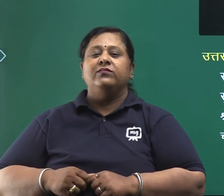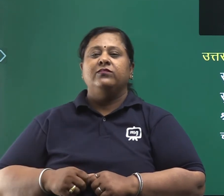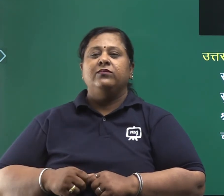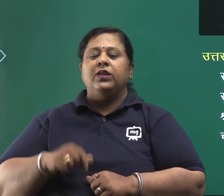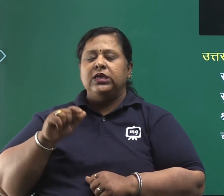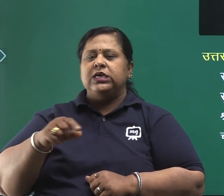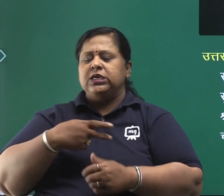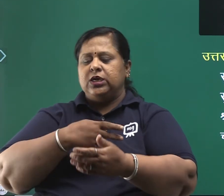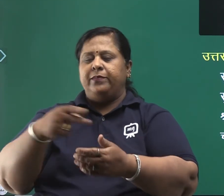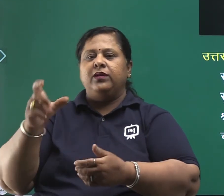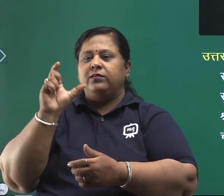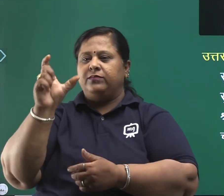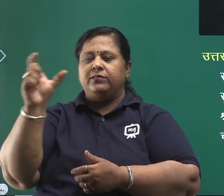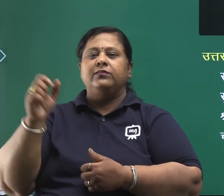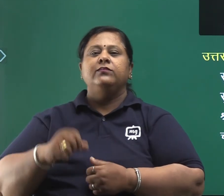ये शब्द